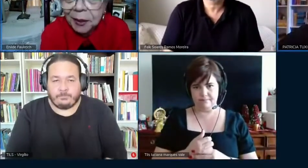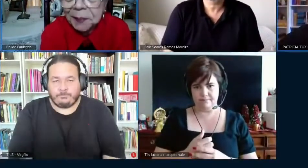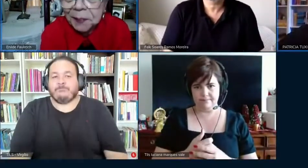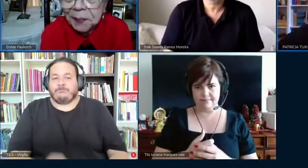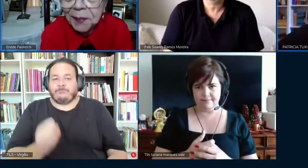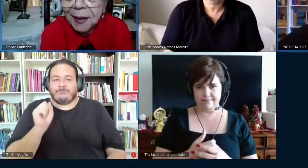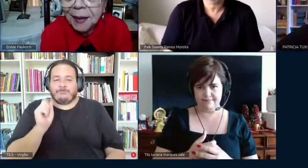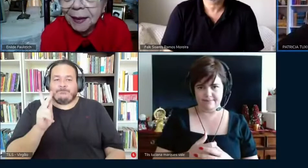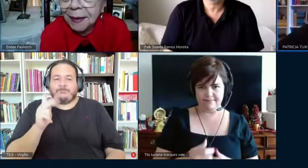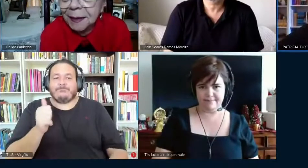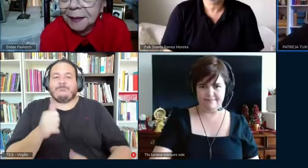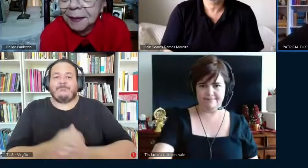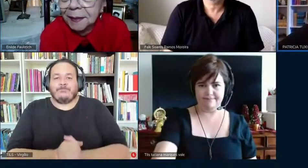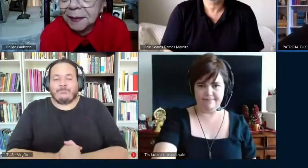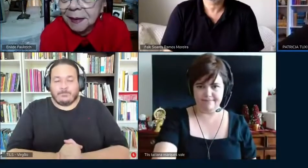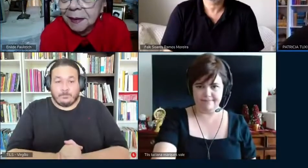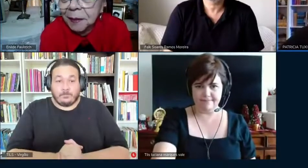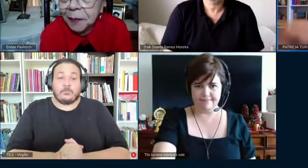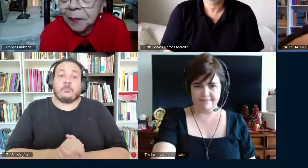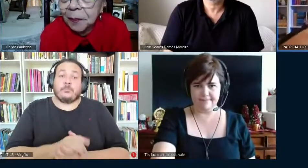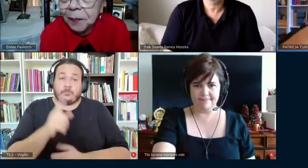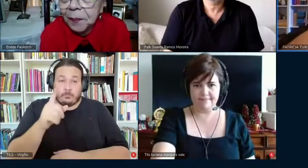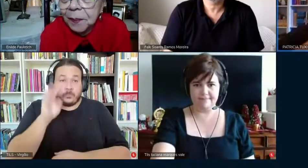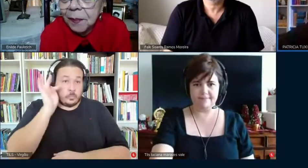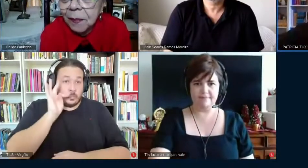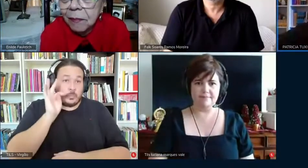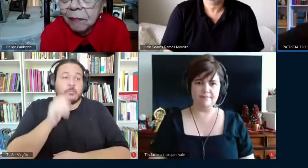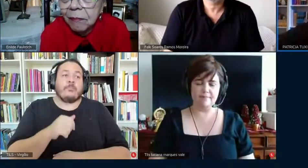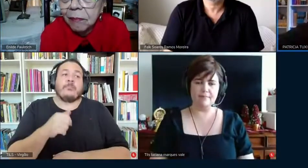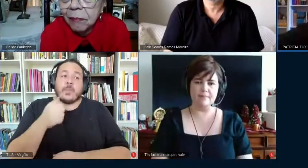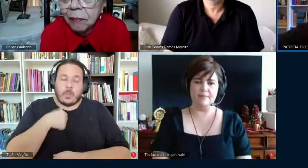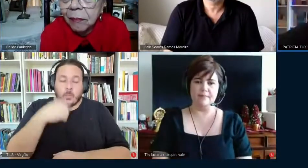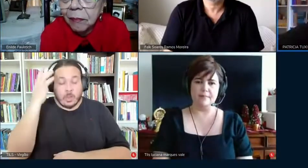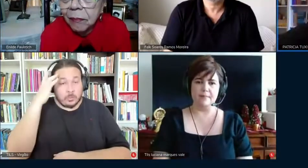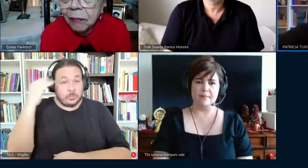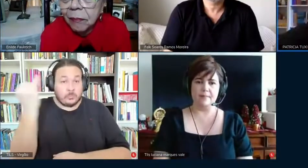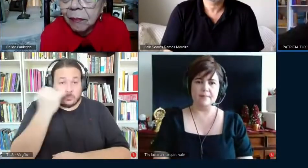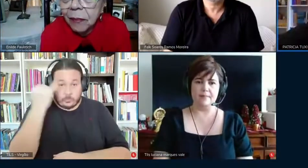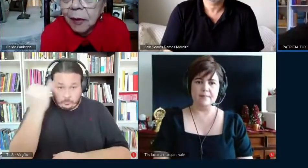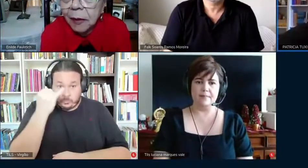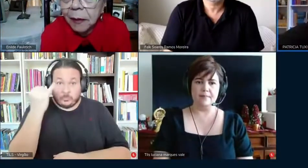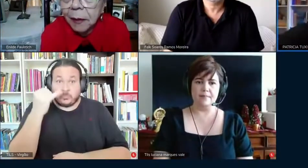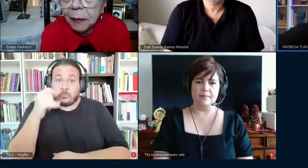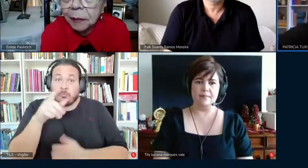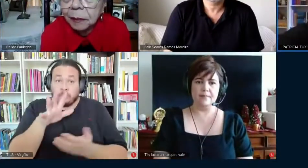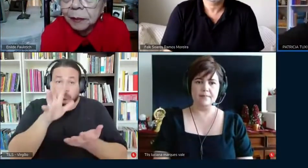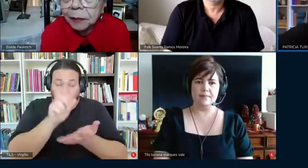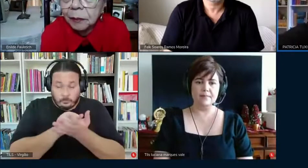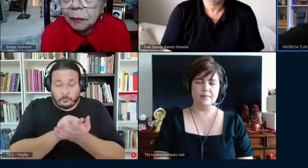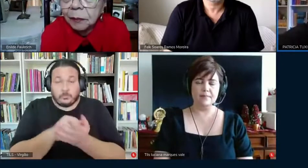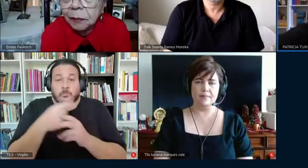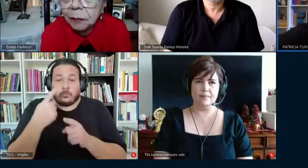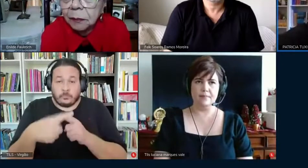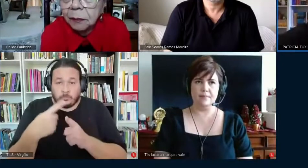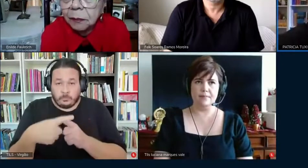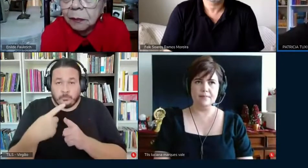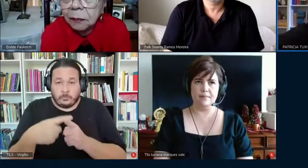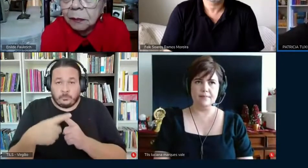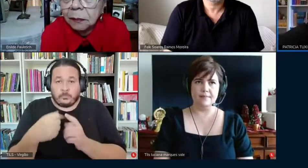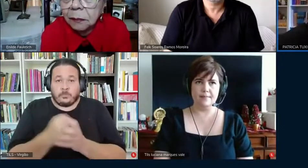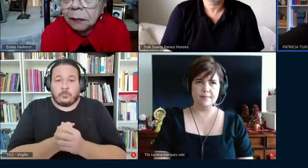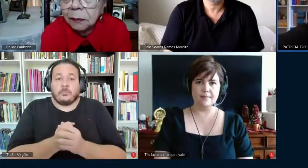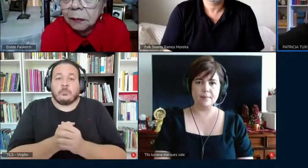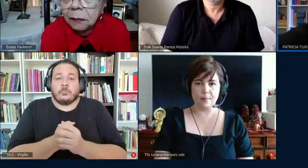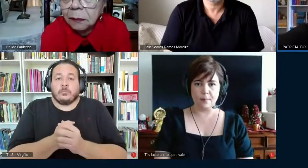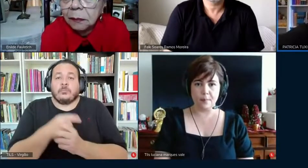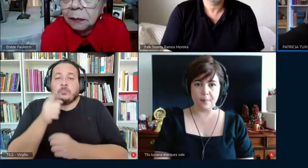Ok. Eu acho importante esse registro, professora, porque eu acredito que a senhora já esteja